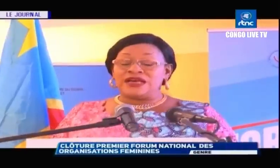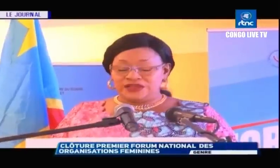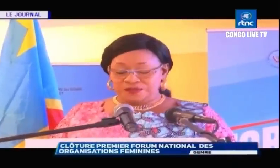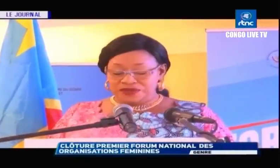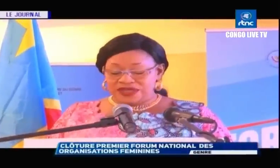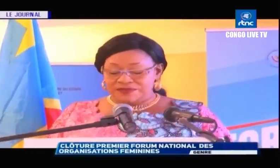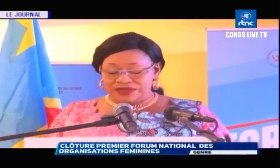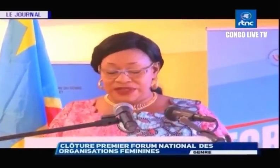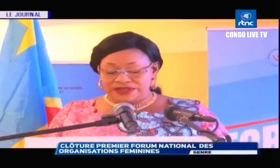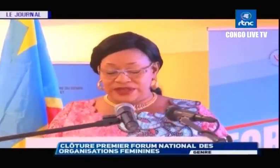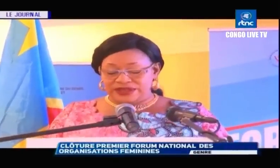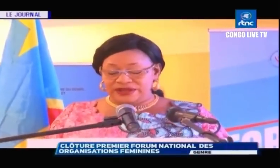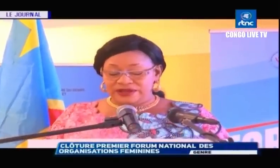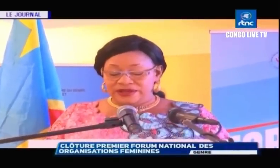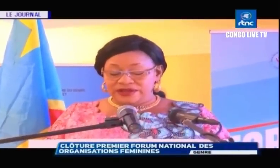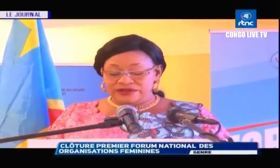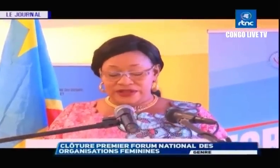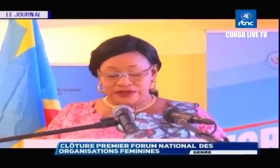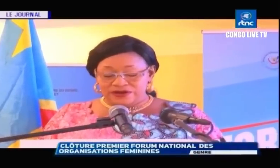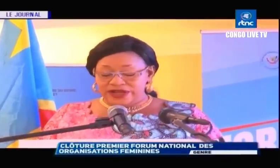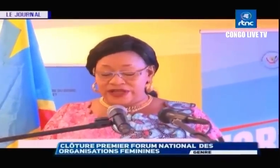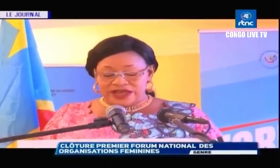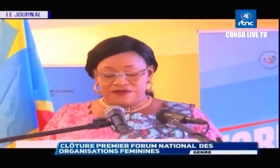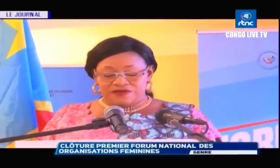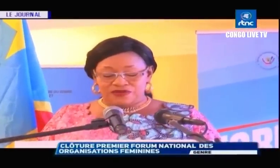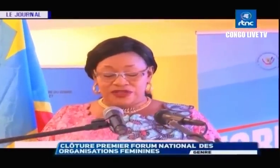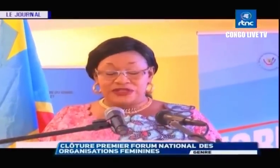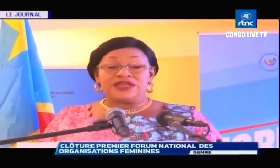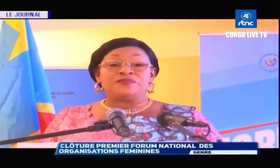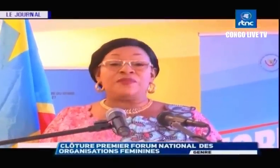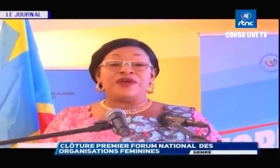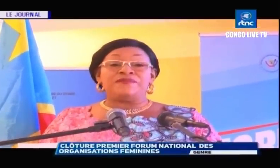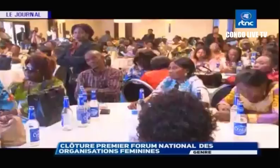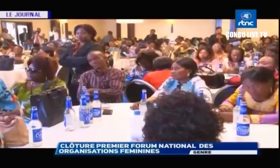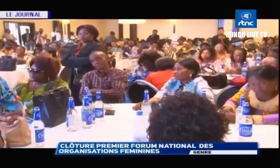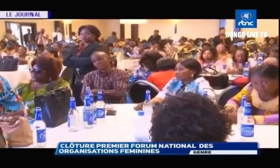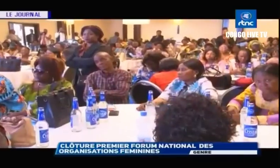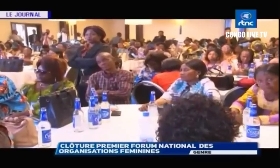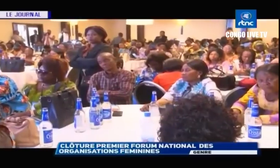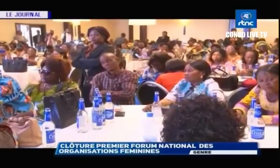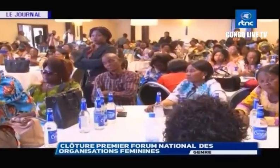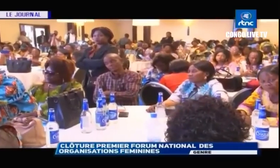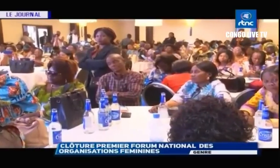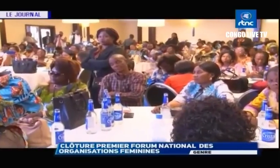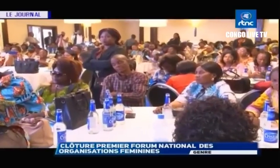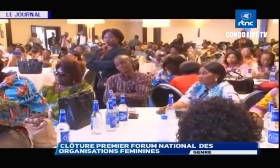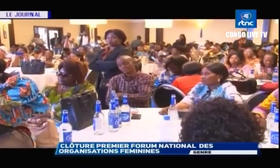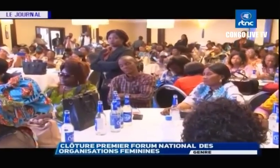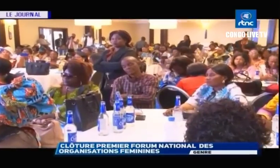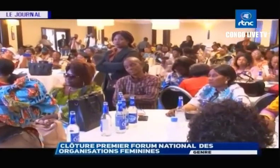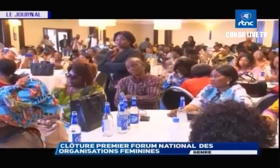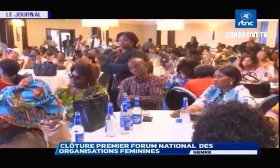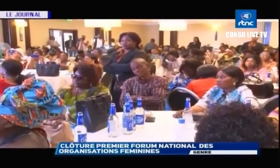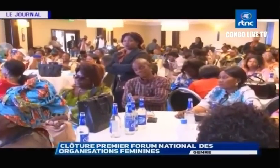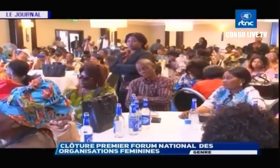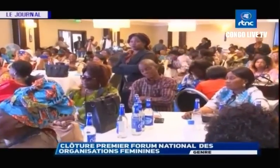a souligné la nécessité d'accompagner les résolutions prises. Et ce, avant de saluer l'implication du chef de